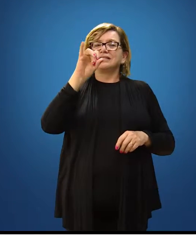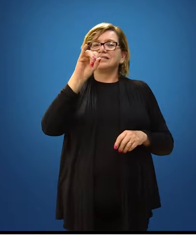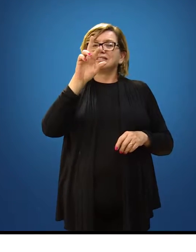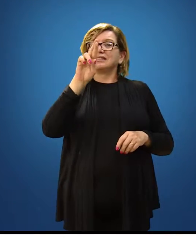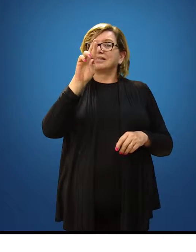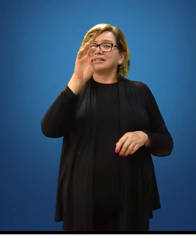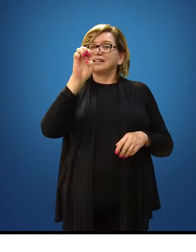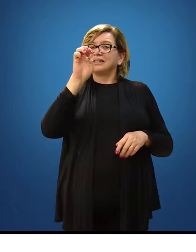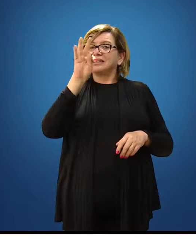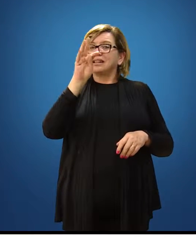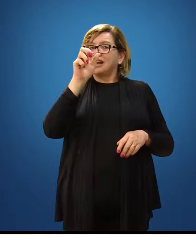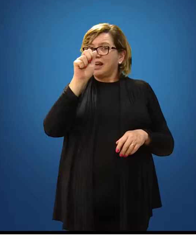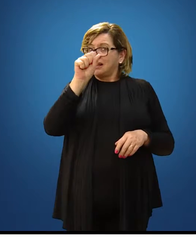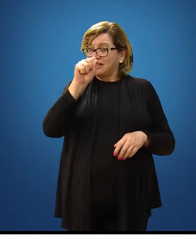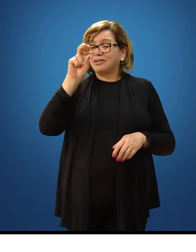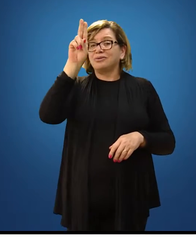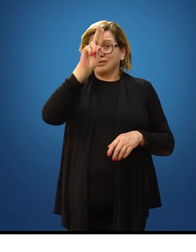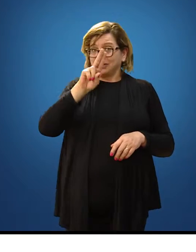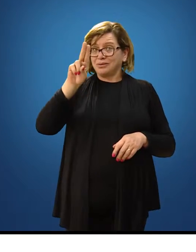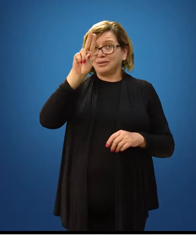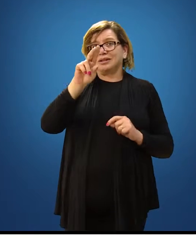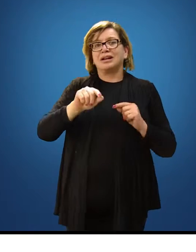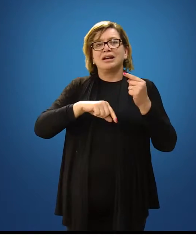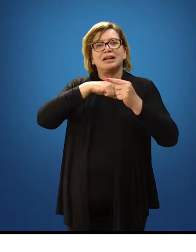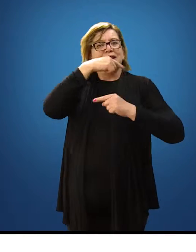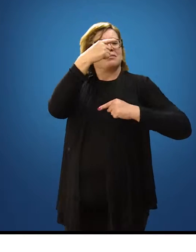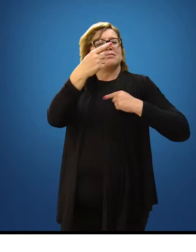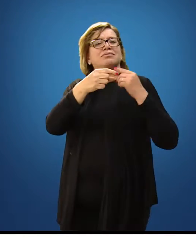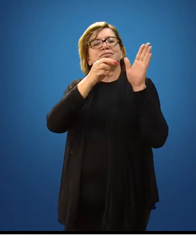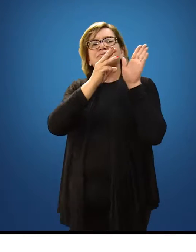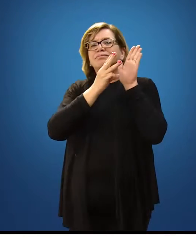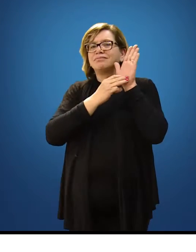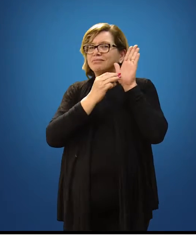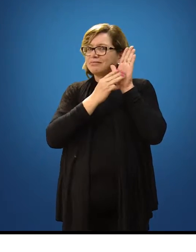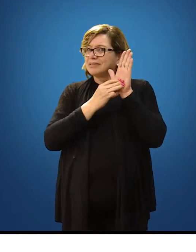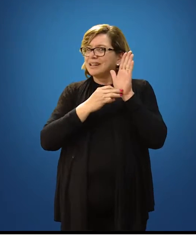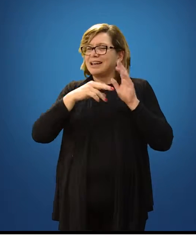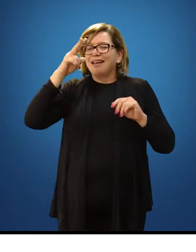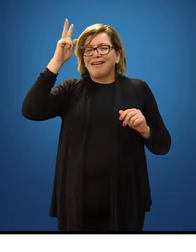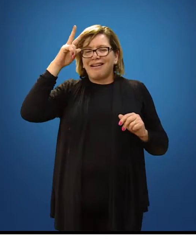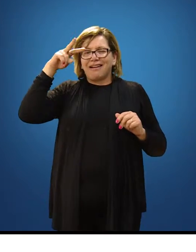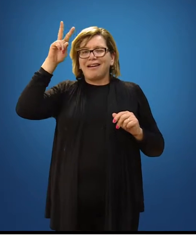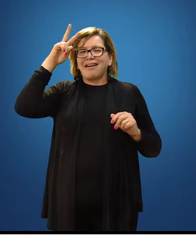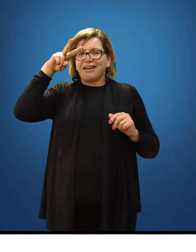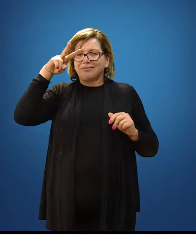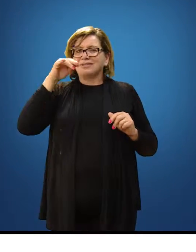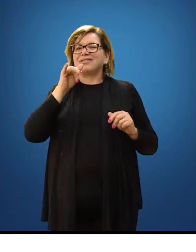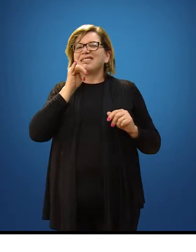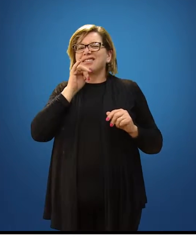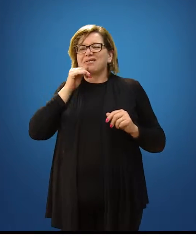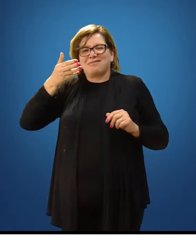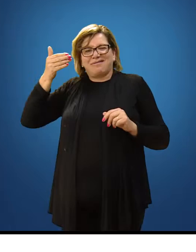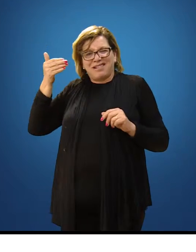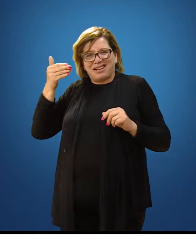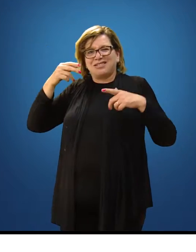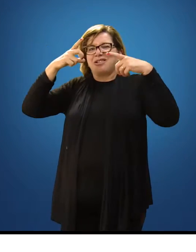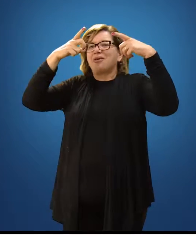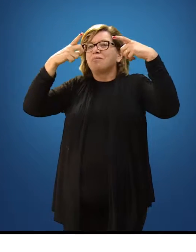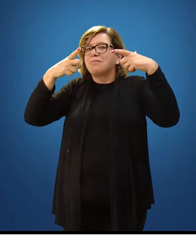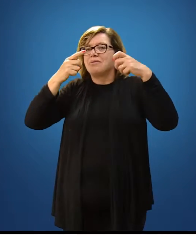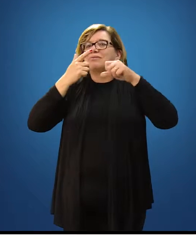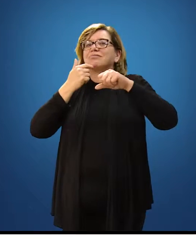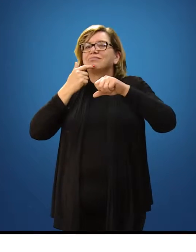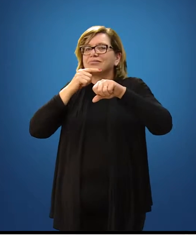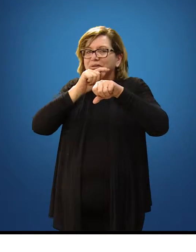essa da nossa unidade 3. Bem, depois a metodologia. Lembram-se do nosso exemplo da torta de morango com recheio de